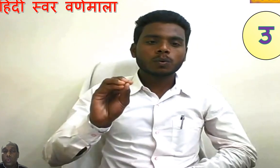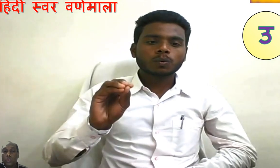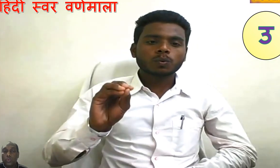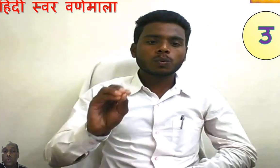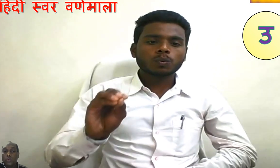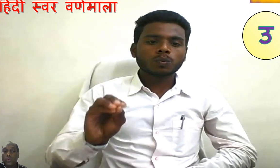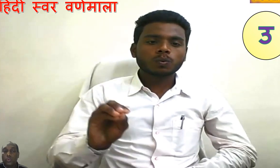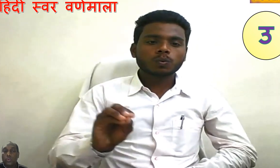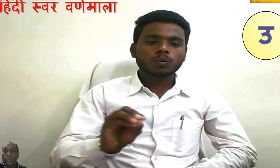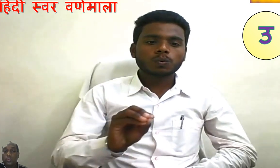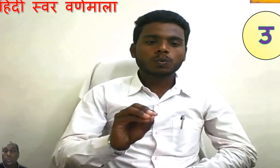उँ